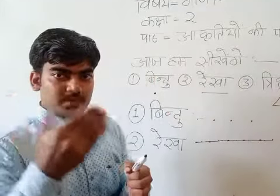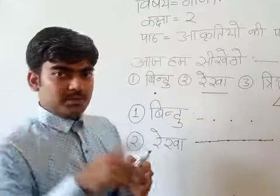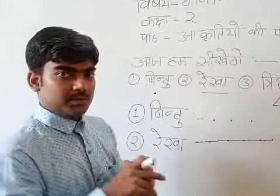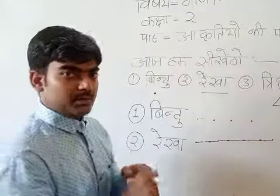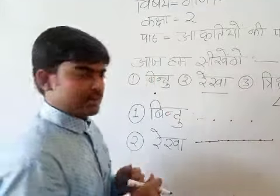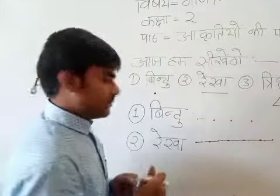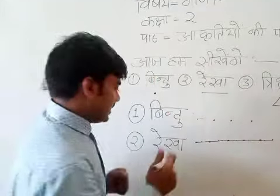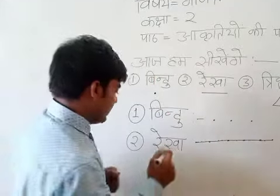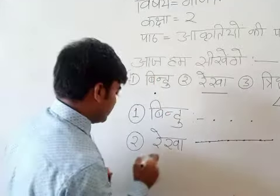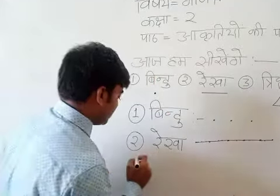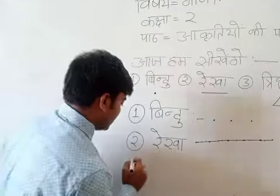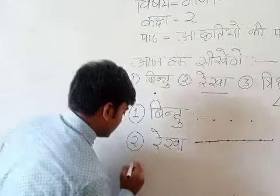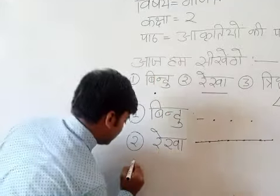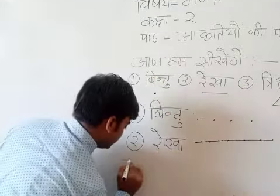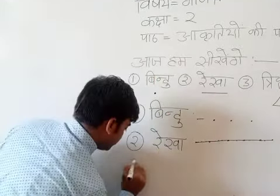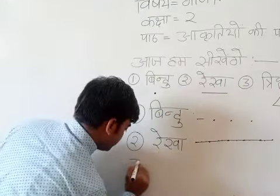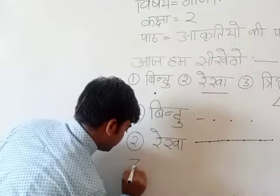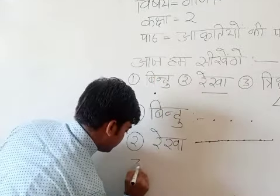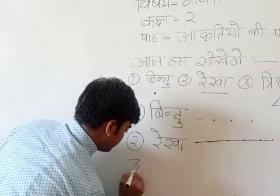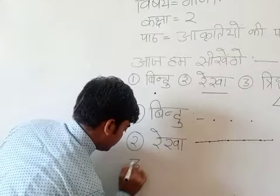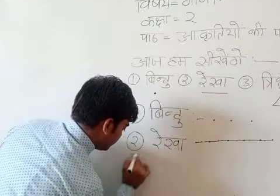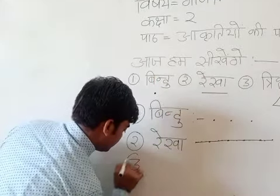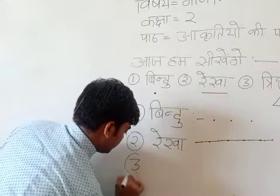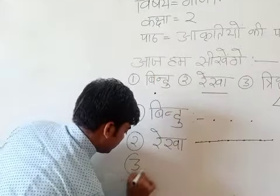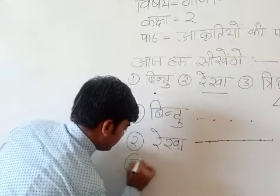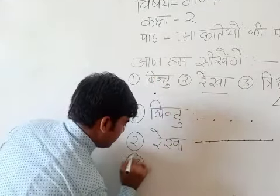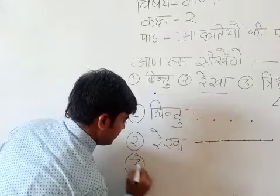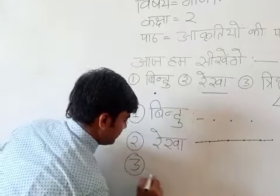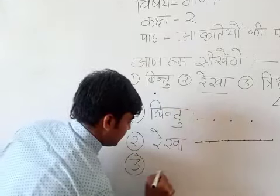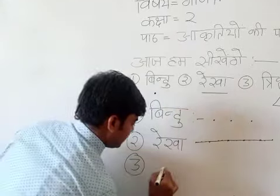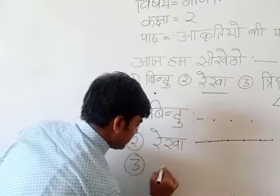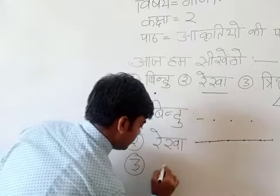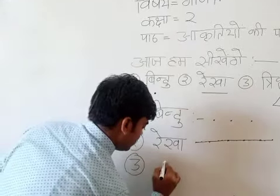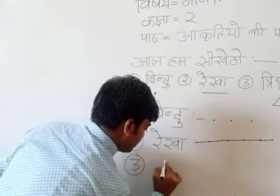इसके बाद हम जाने तेरबुज